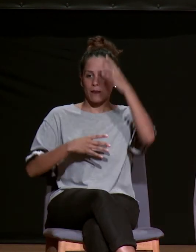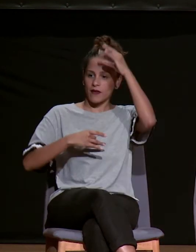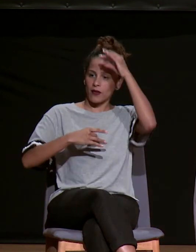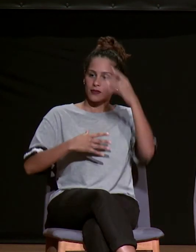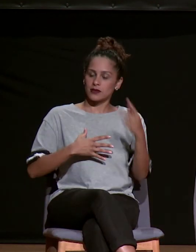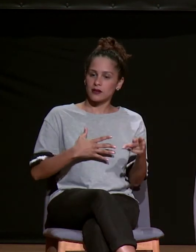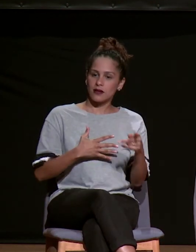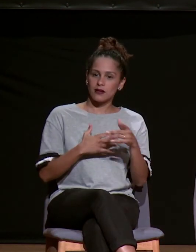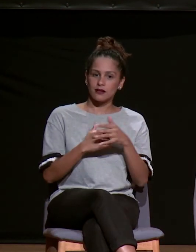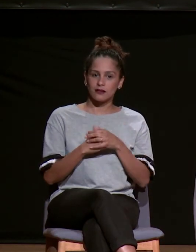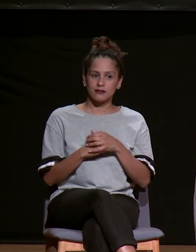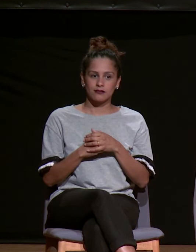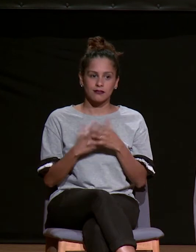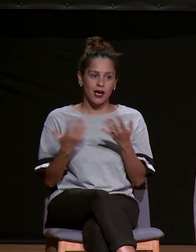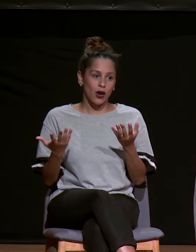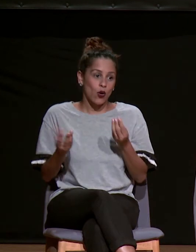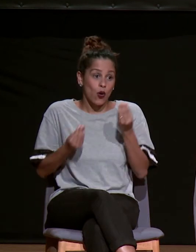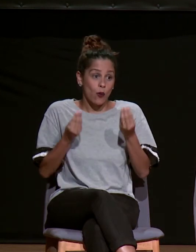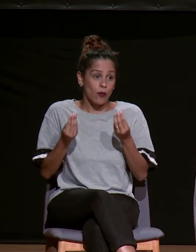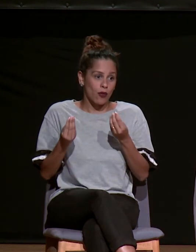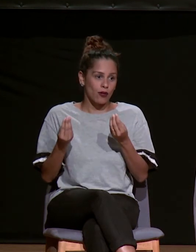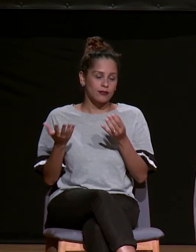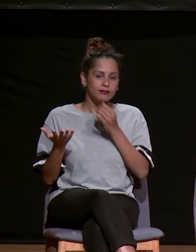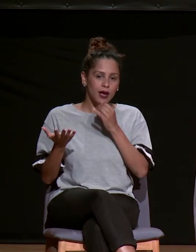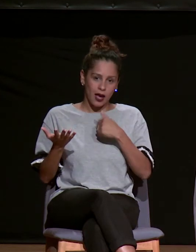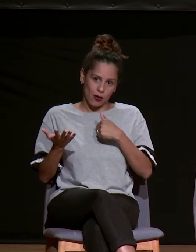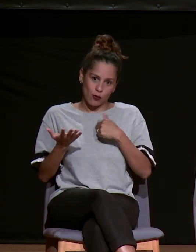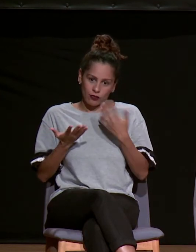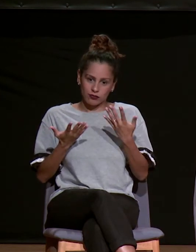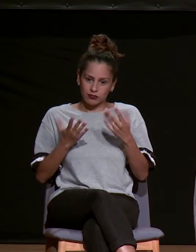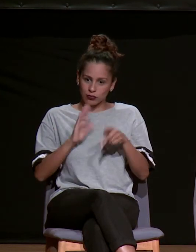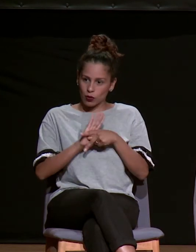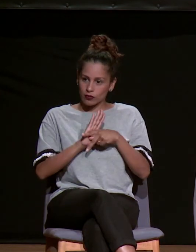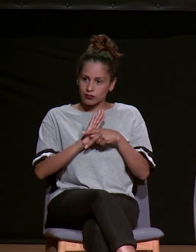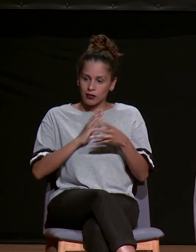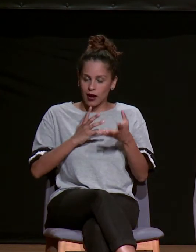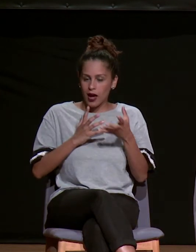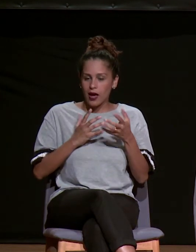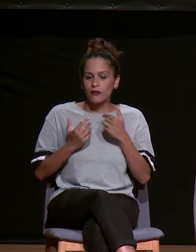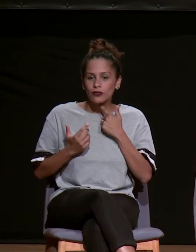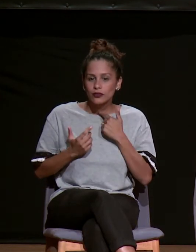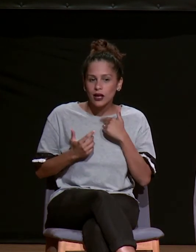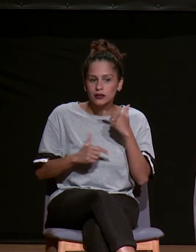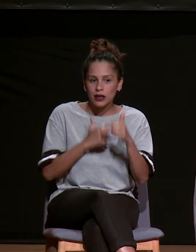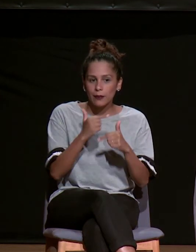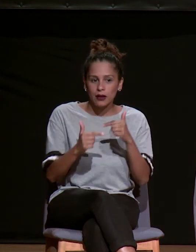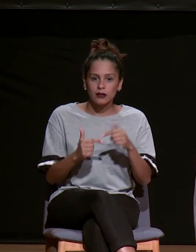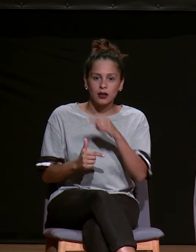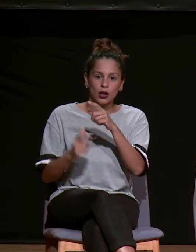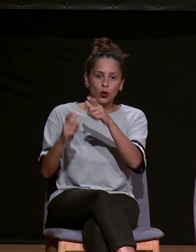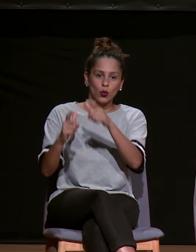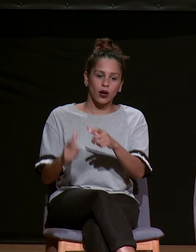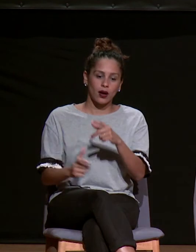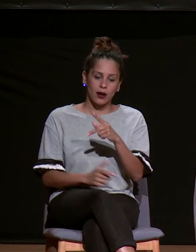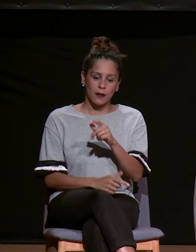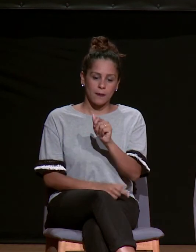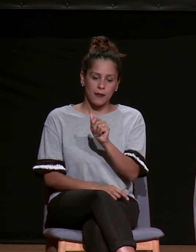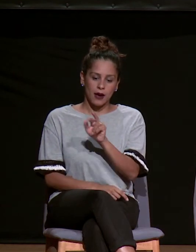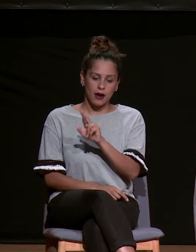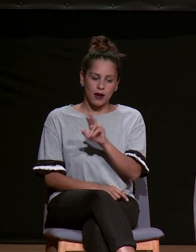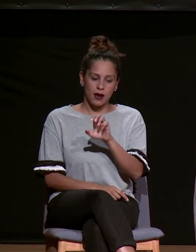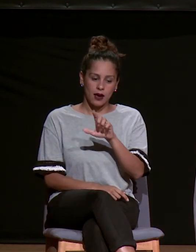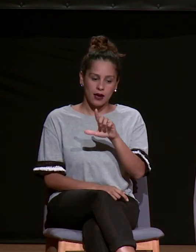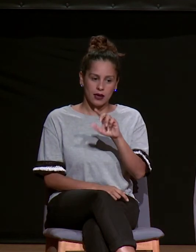que eu pelo menos almejo trabalhar. Sabe, Palheireiros tem cerca de 8 vezes mais negros